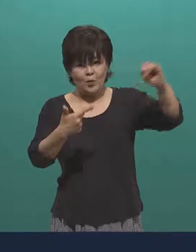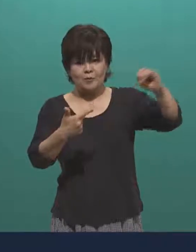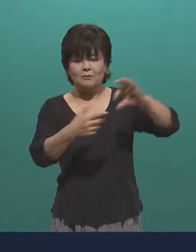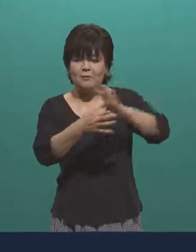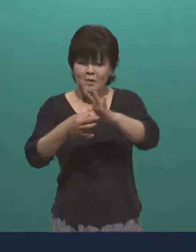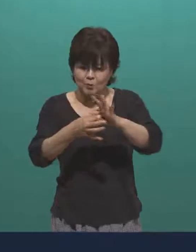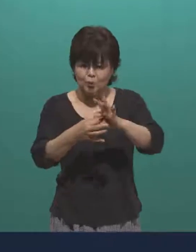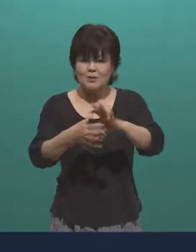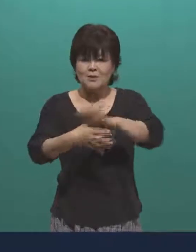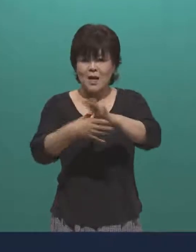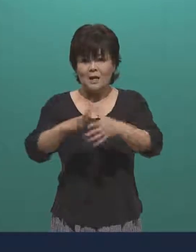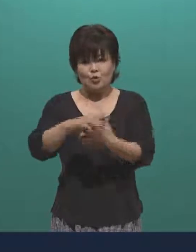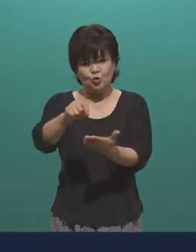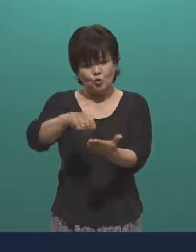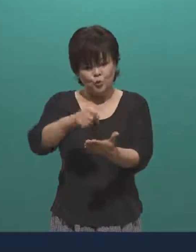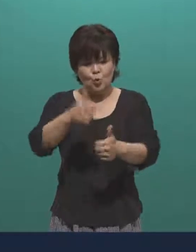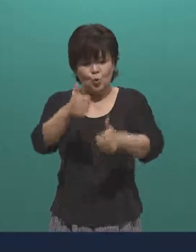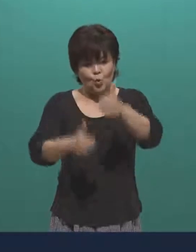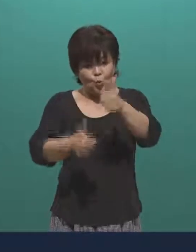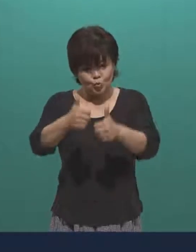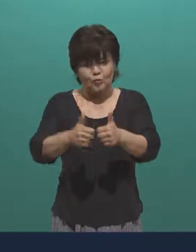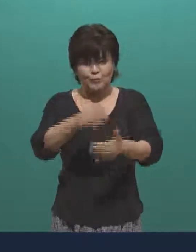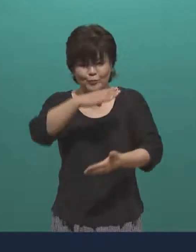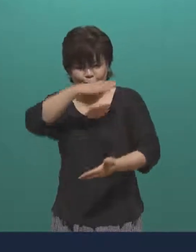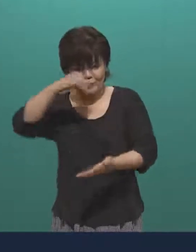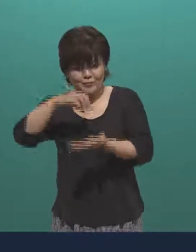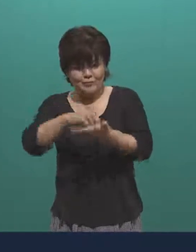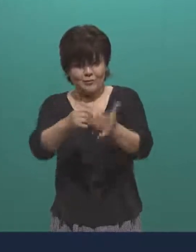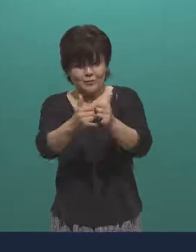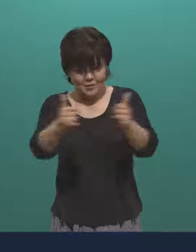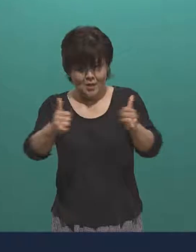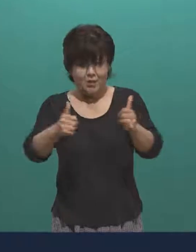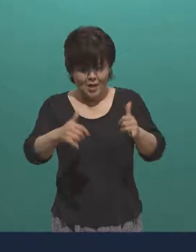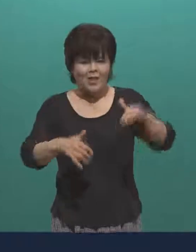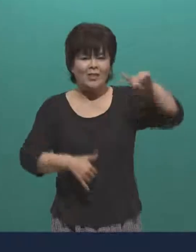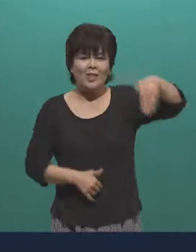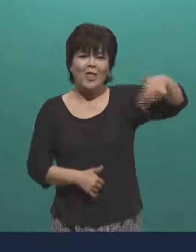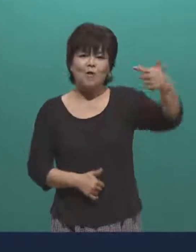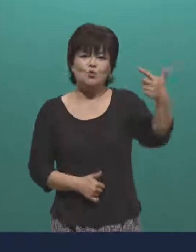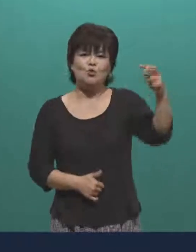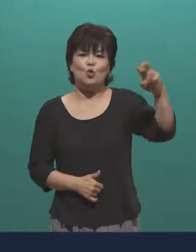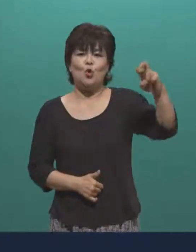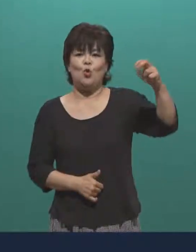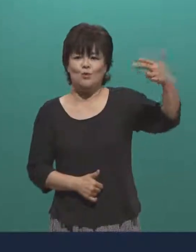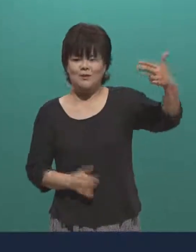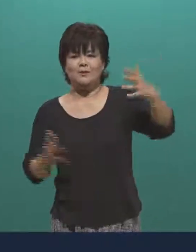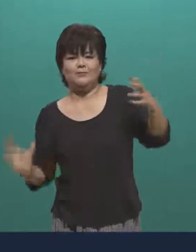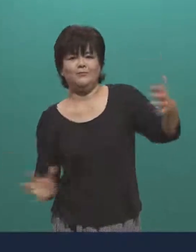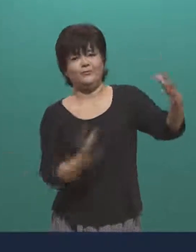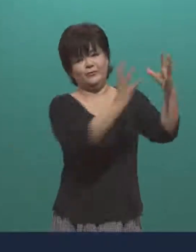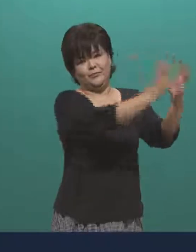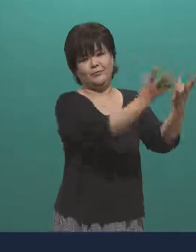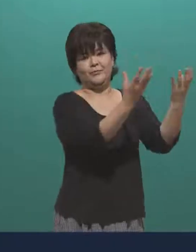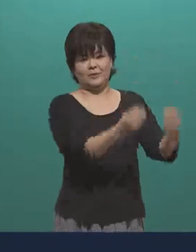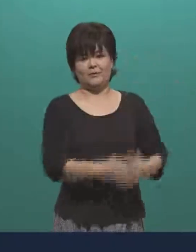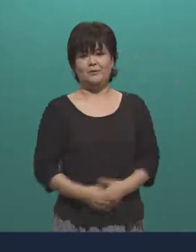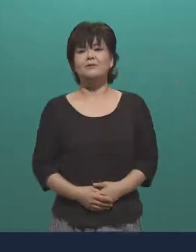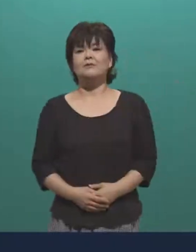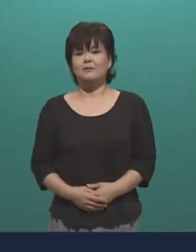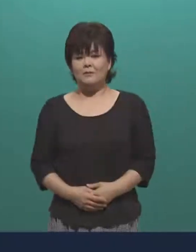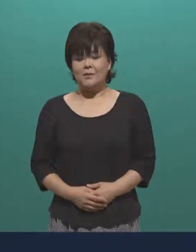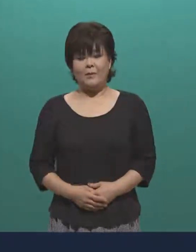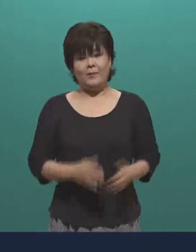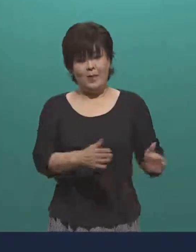に北方領土に関する作文コンクールの優秀者らが根室市に派遣されました。